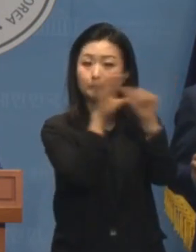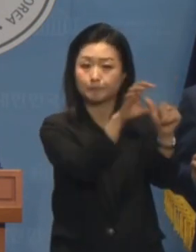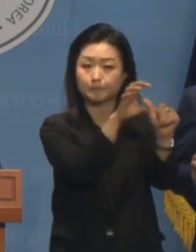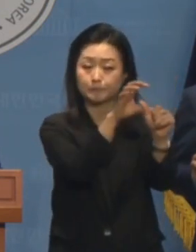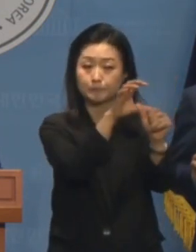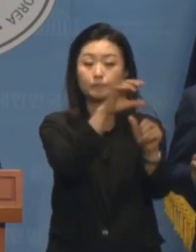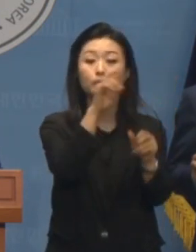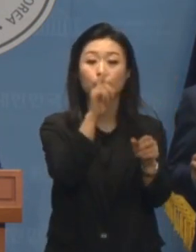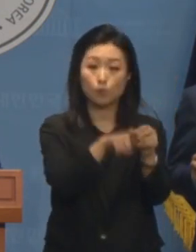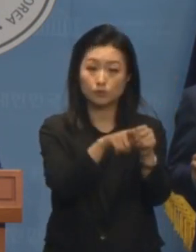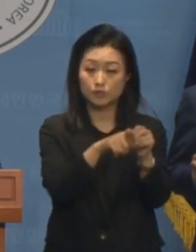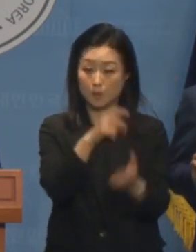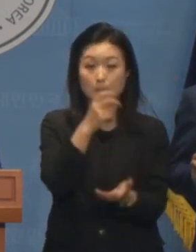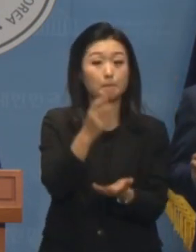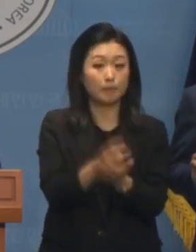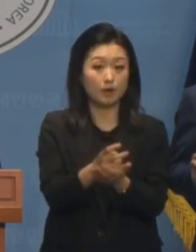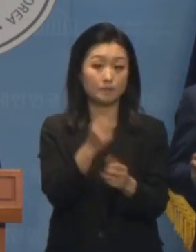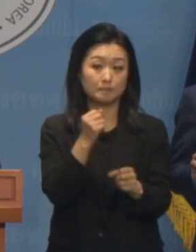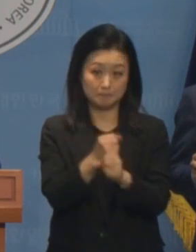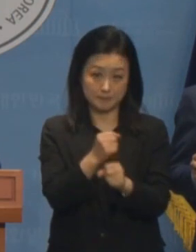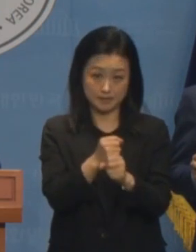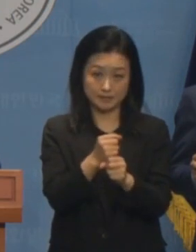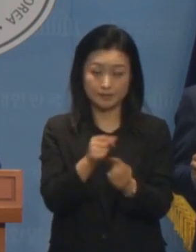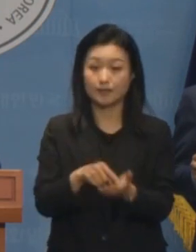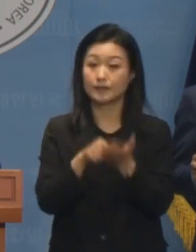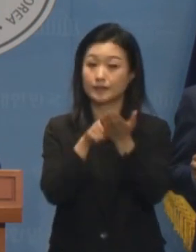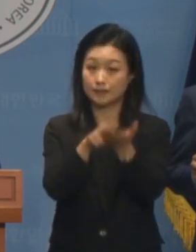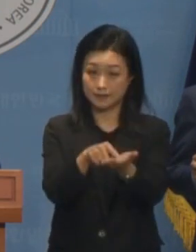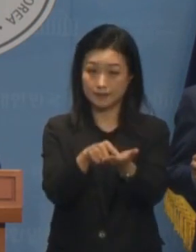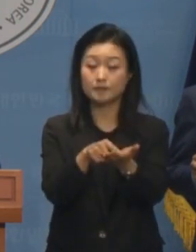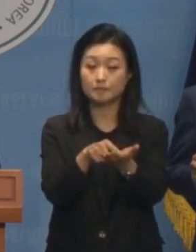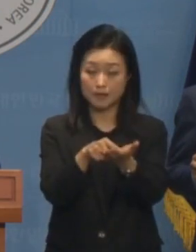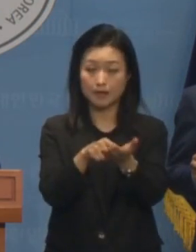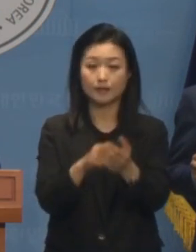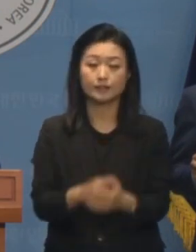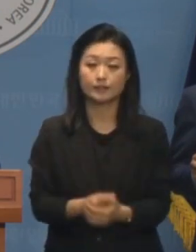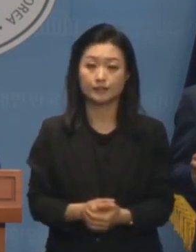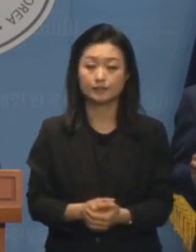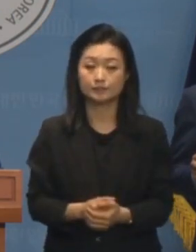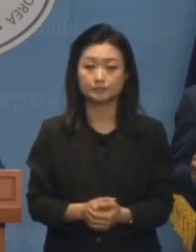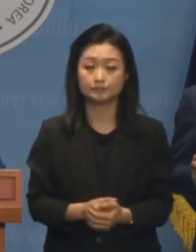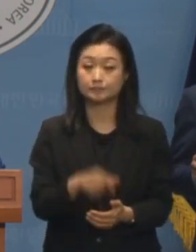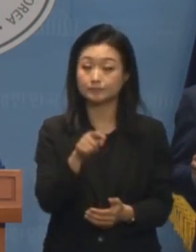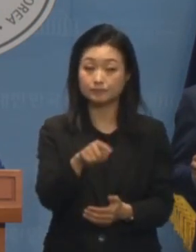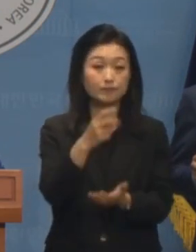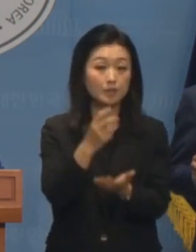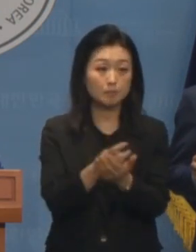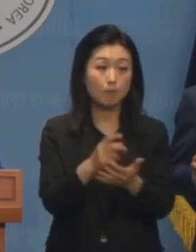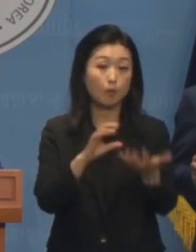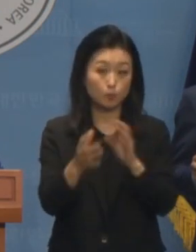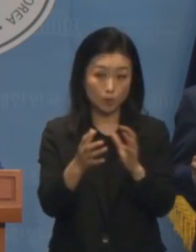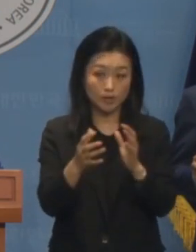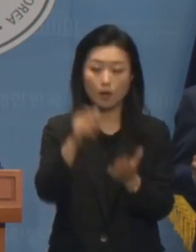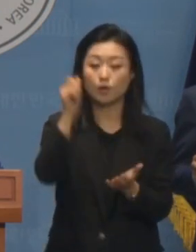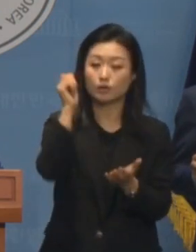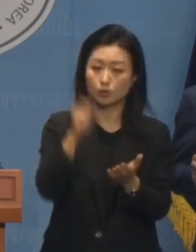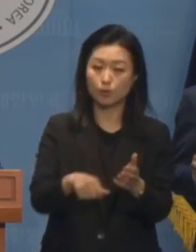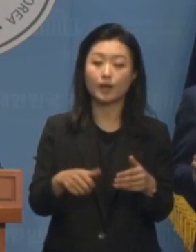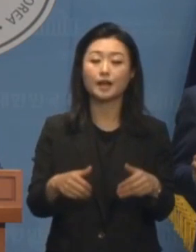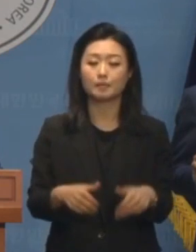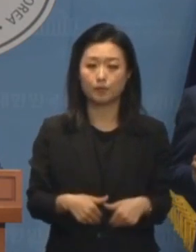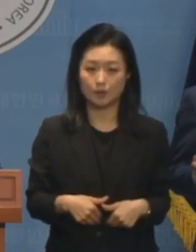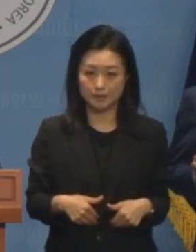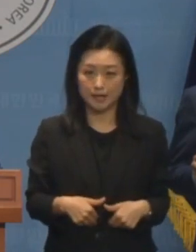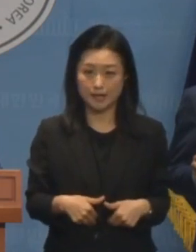위해서 우리는 온라인 플랫폼 공정화법을 발의하게 되었습니다. 이제 논의하고